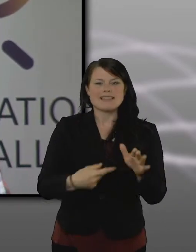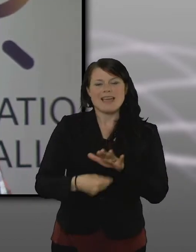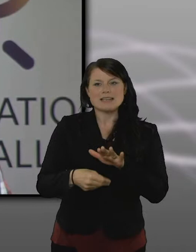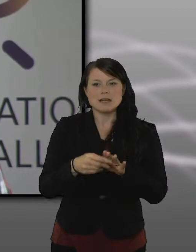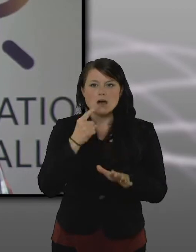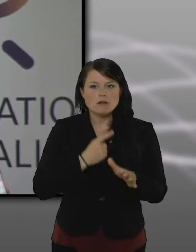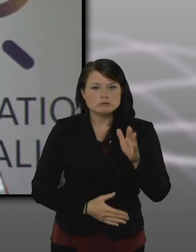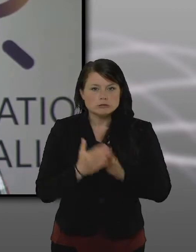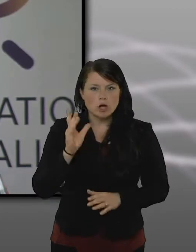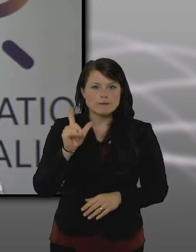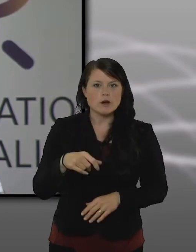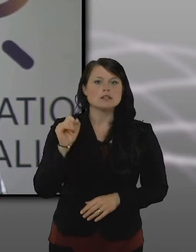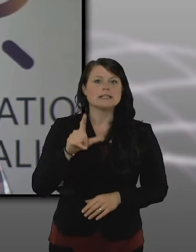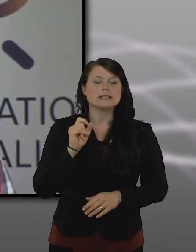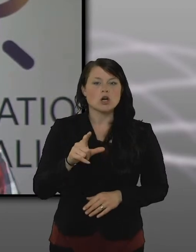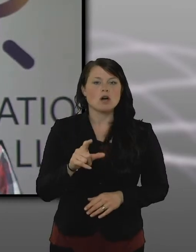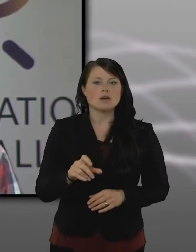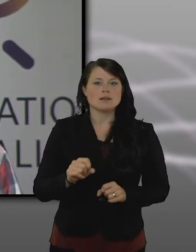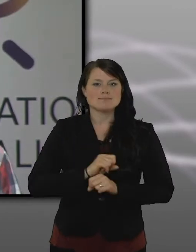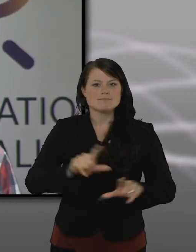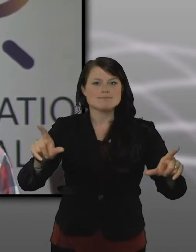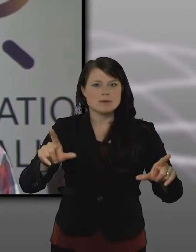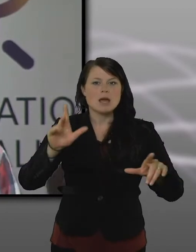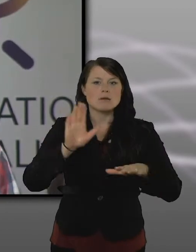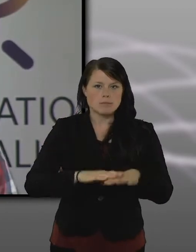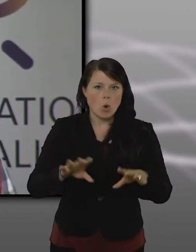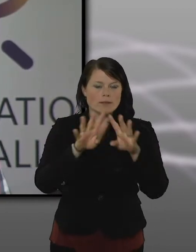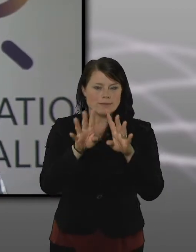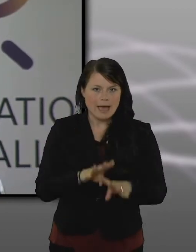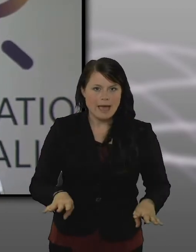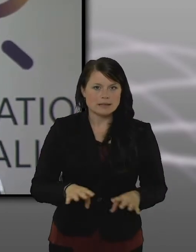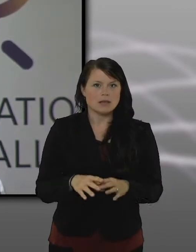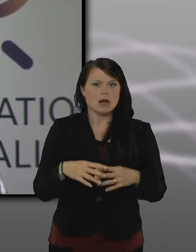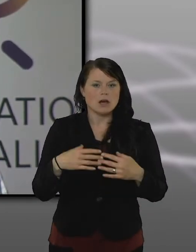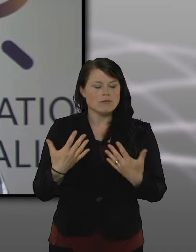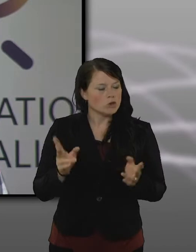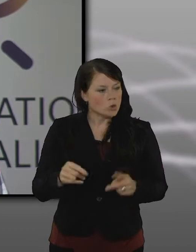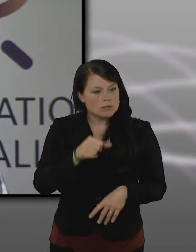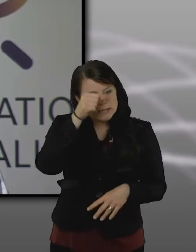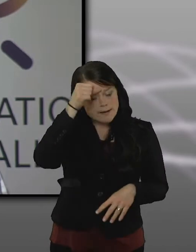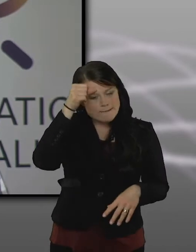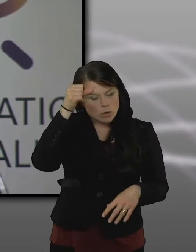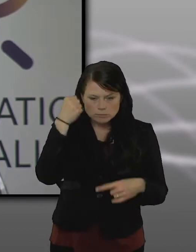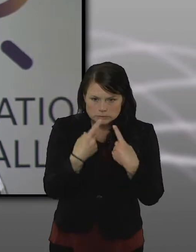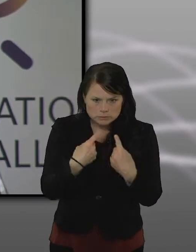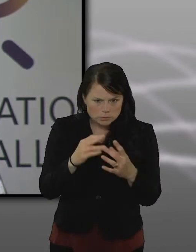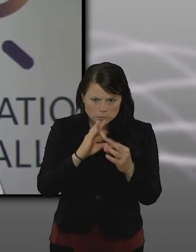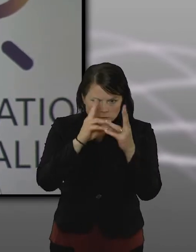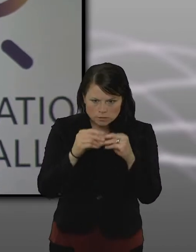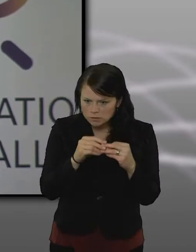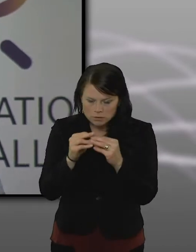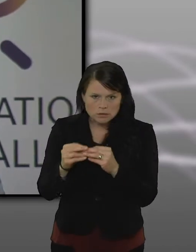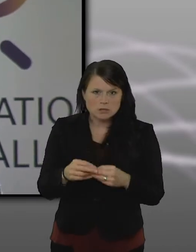ersättningsavtal för digitala sändningar på nätet. Och det var så svårt. Alltså. Jag skulle tippa att det